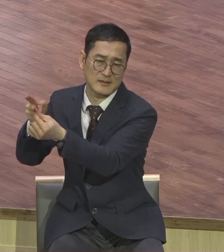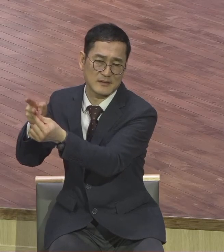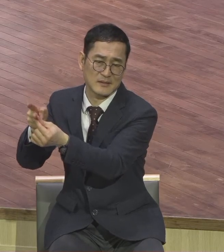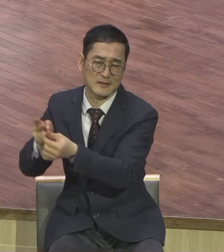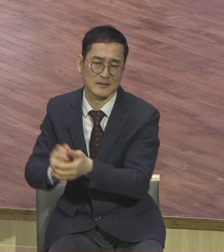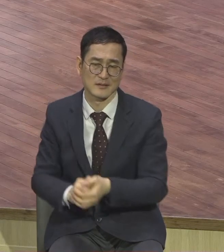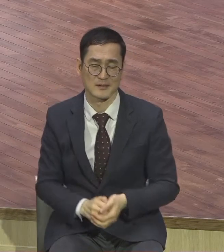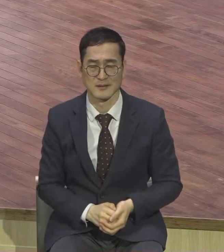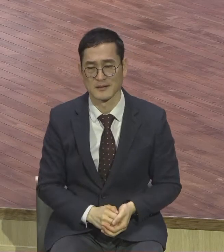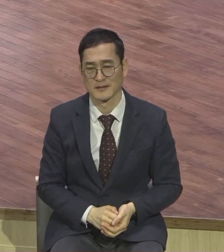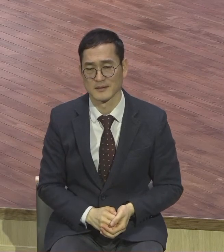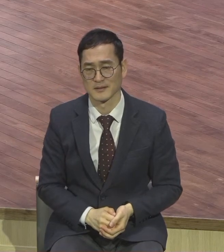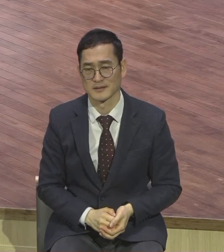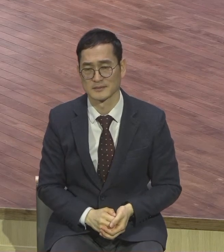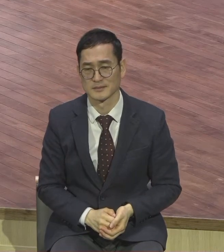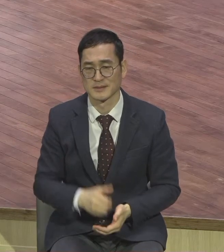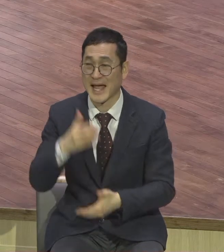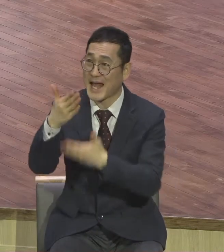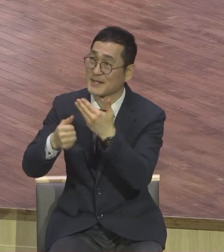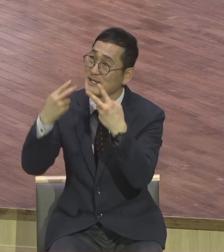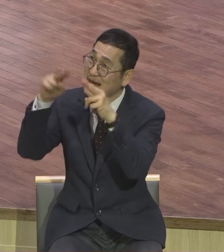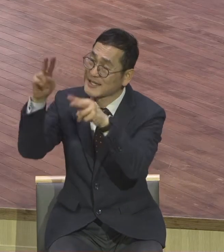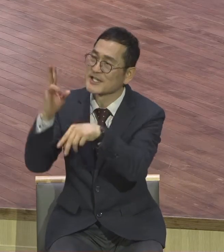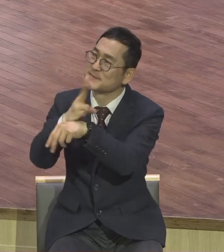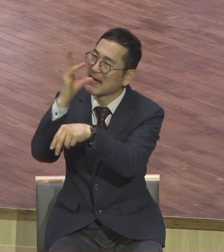SNS 24 핸드폰 24